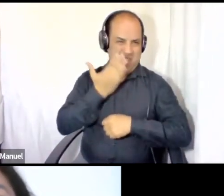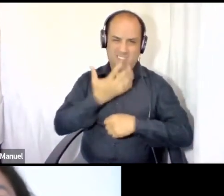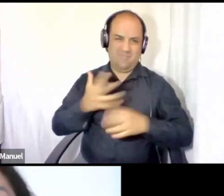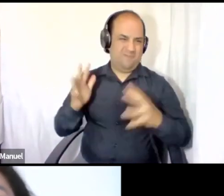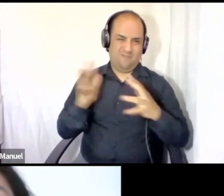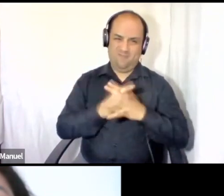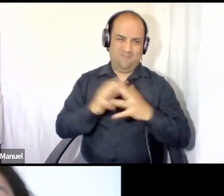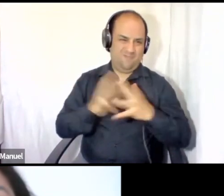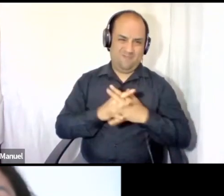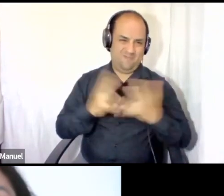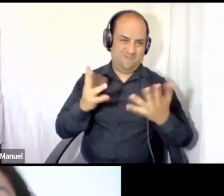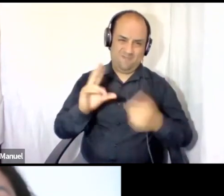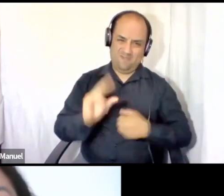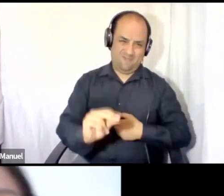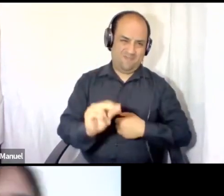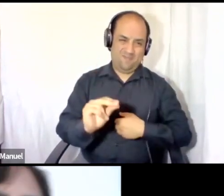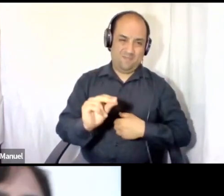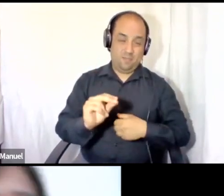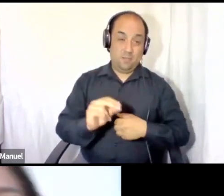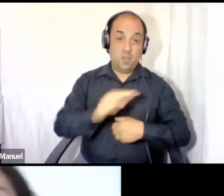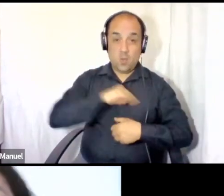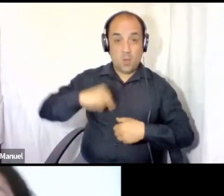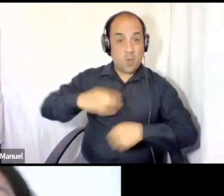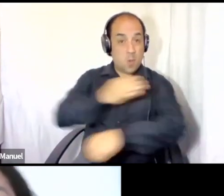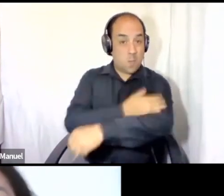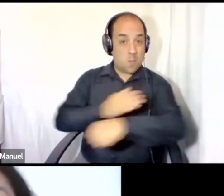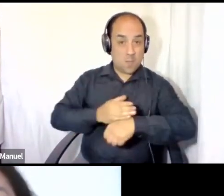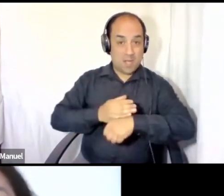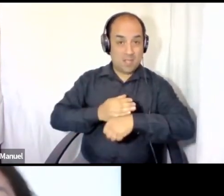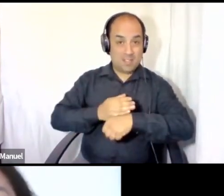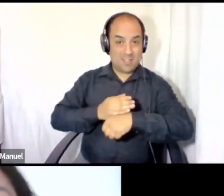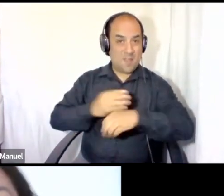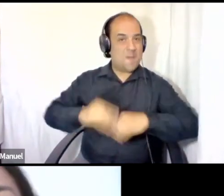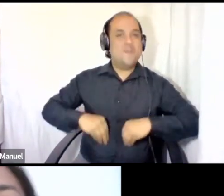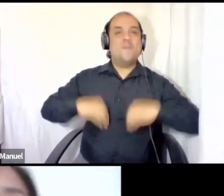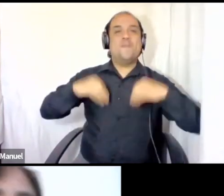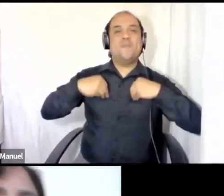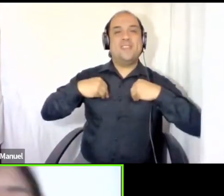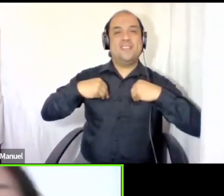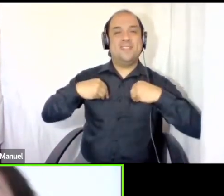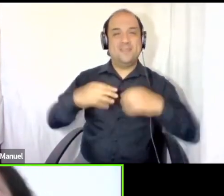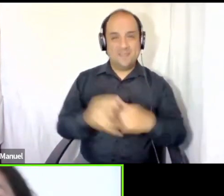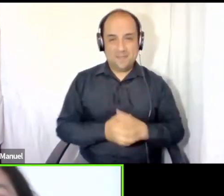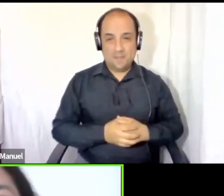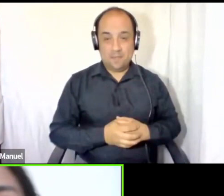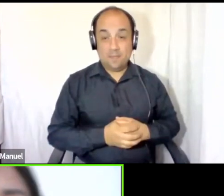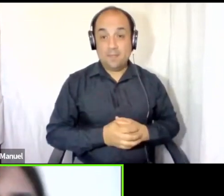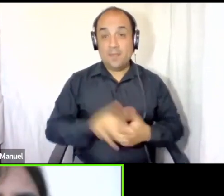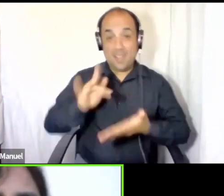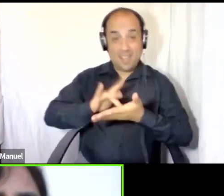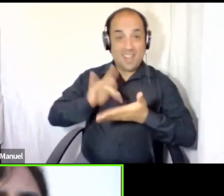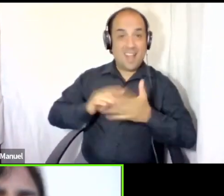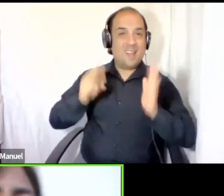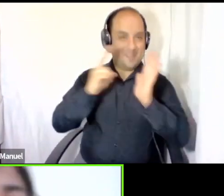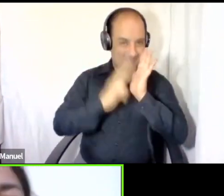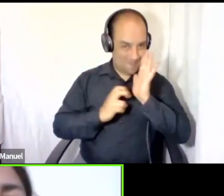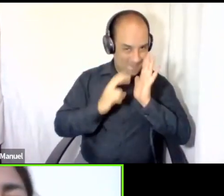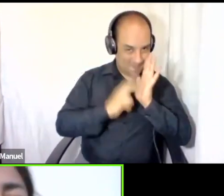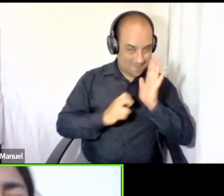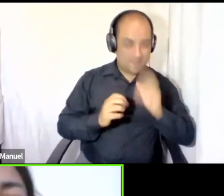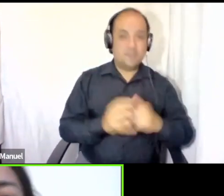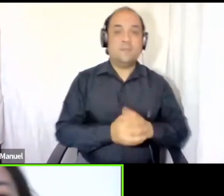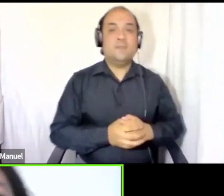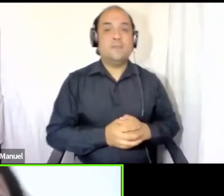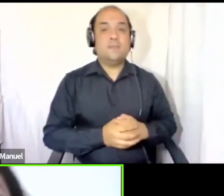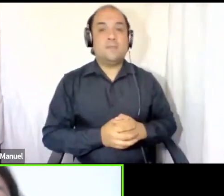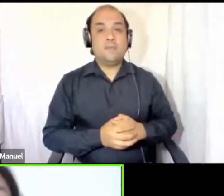Entonces, más bien, somos compañeros de incidencias. Muchas gracias por la corrección, Víctor.